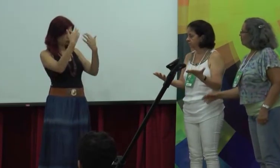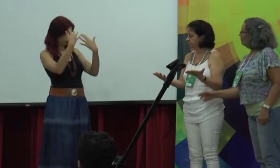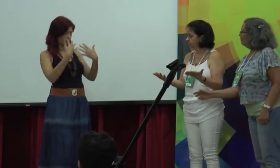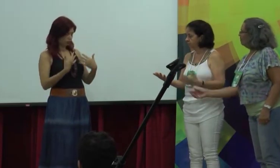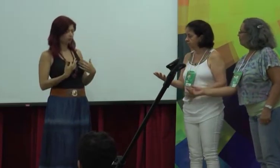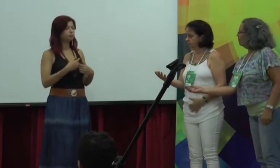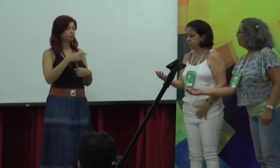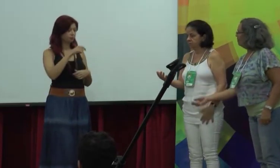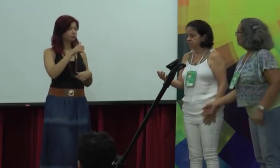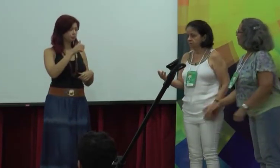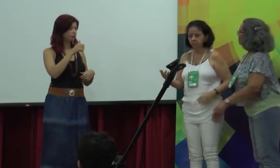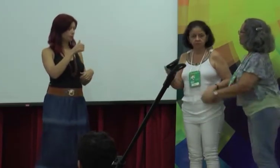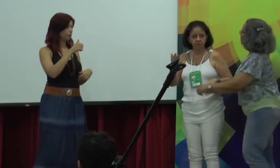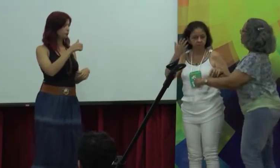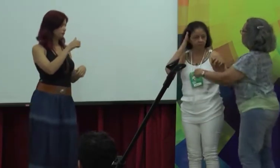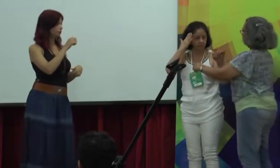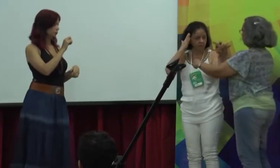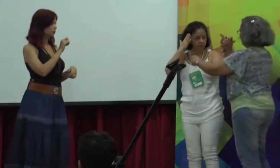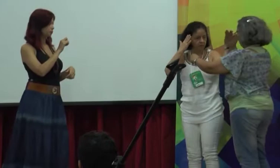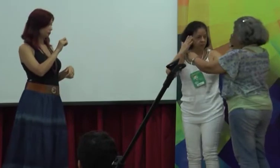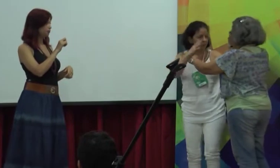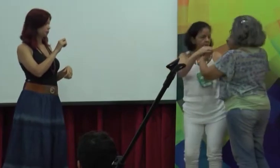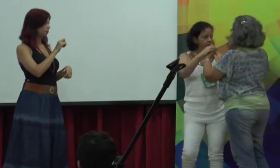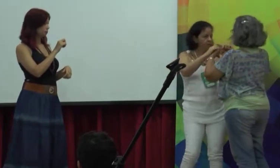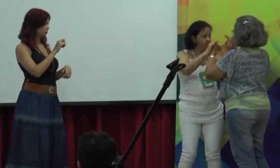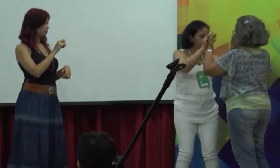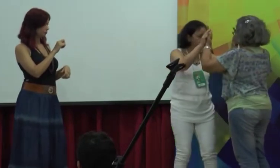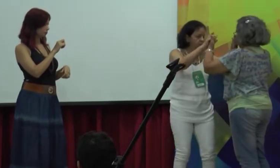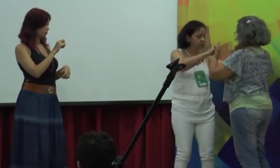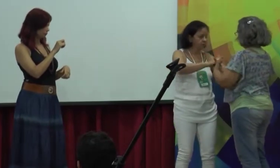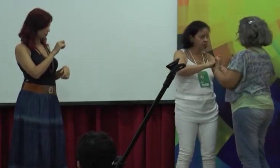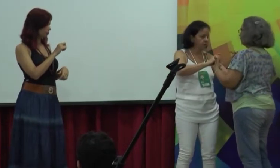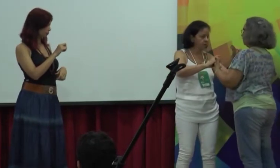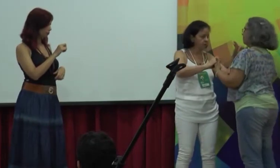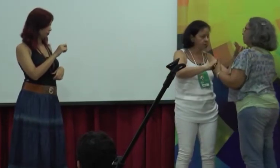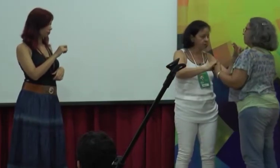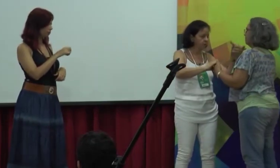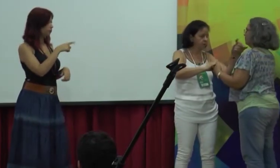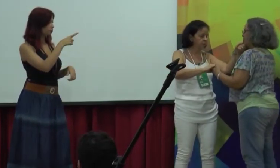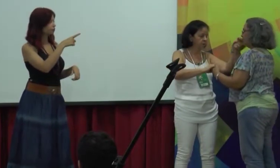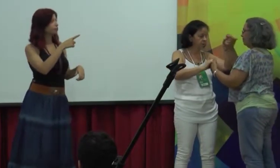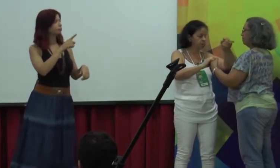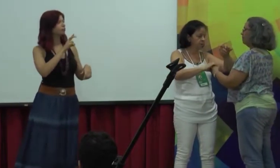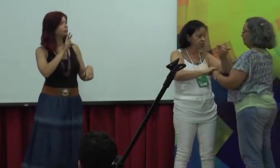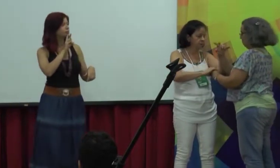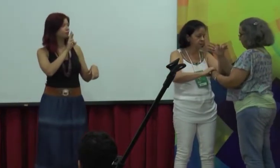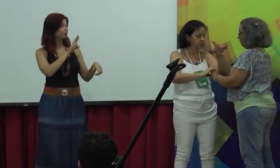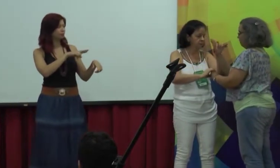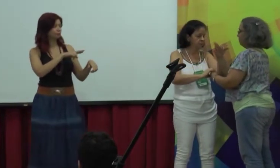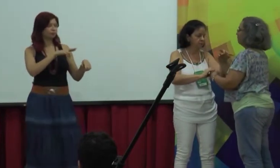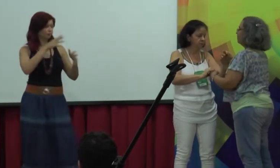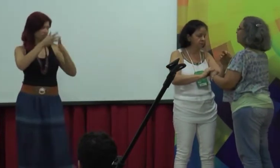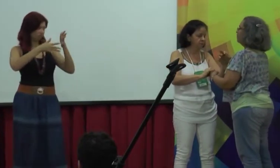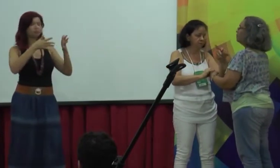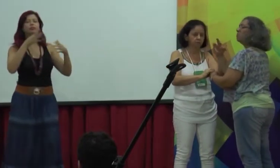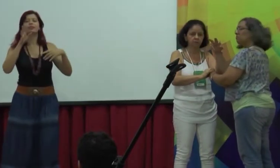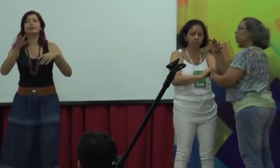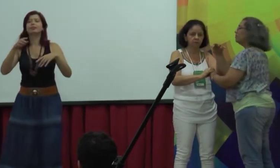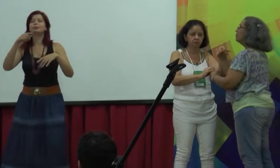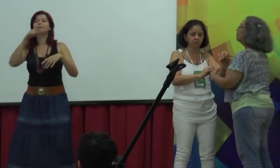Essa é a minha pergunta sobre a questão do passe. O passe pode... Só um minutinho. Tá.